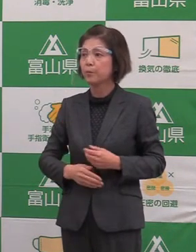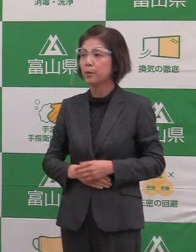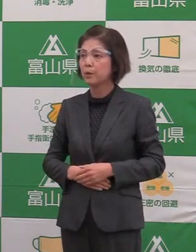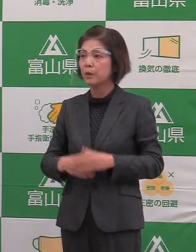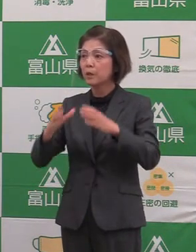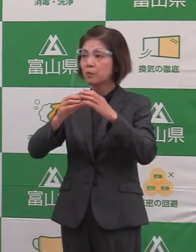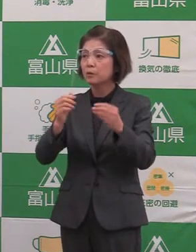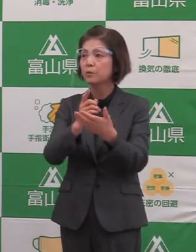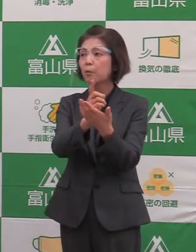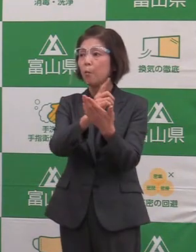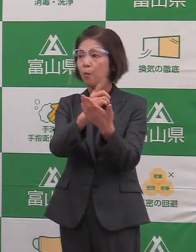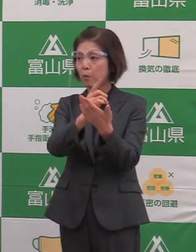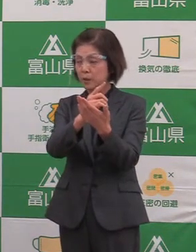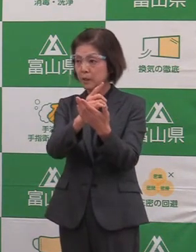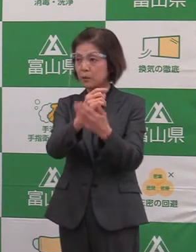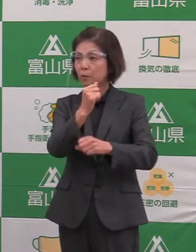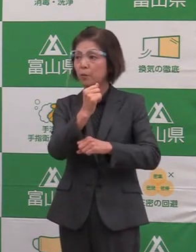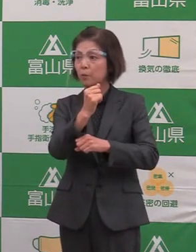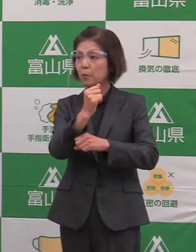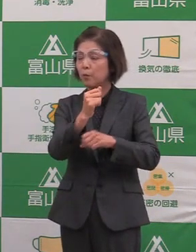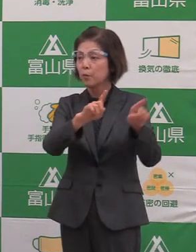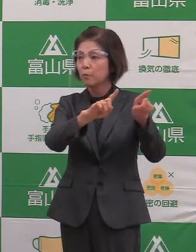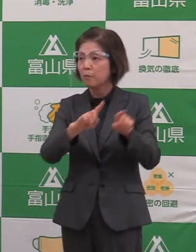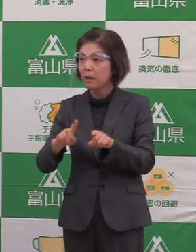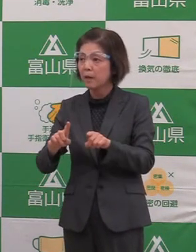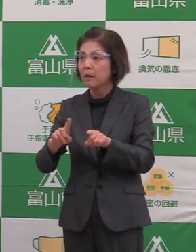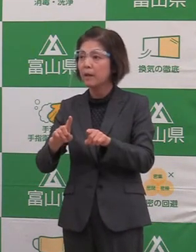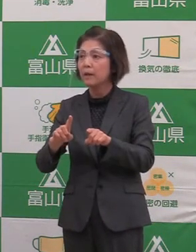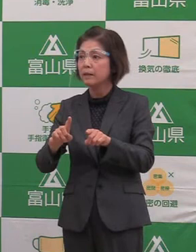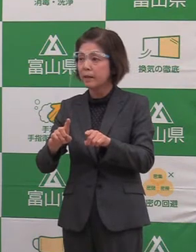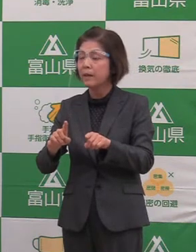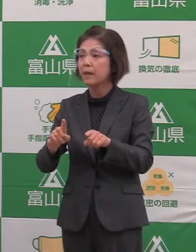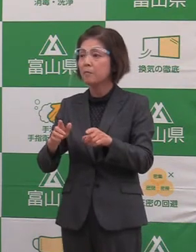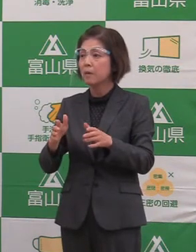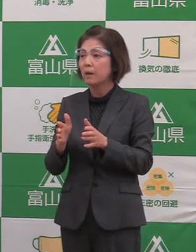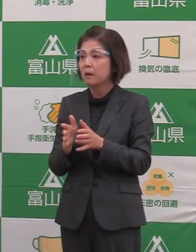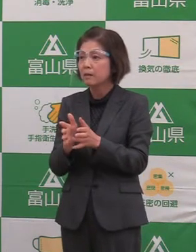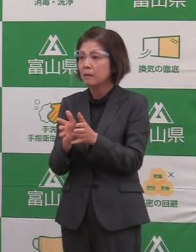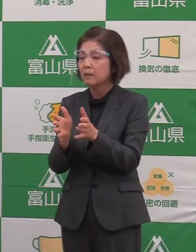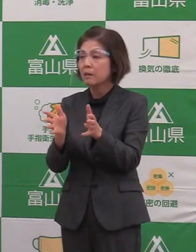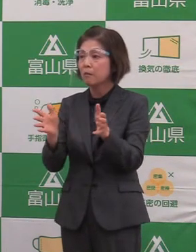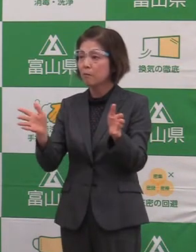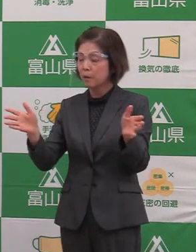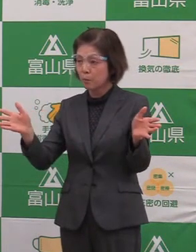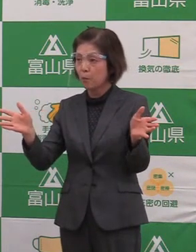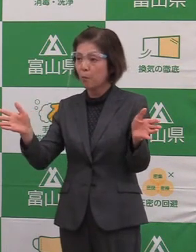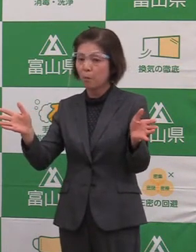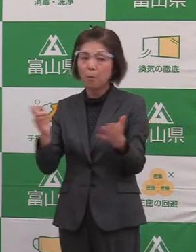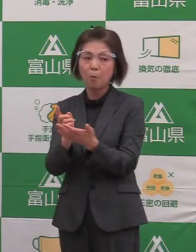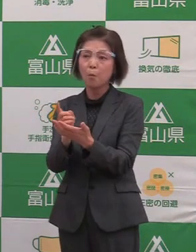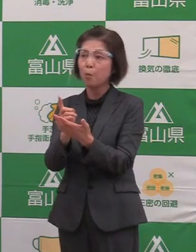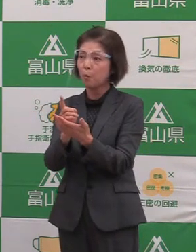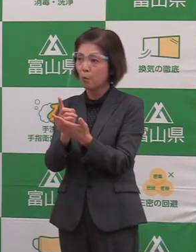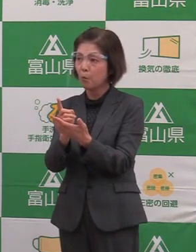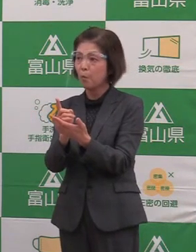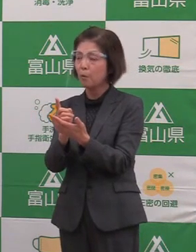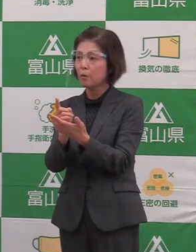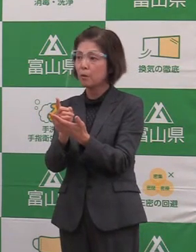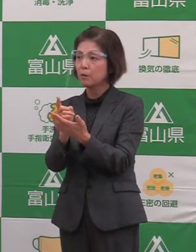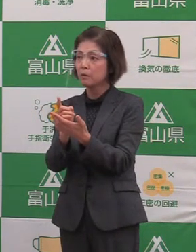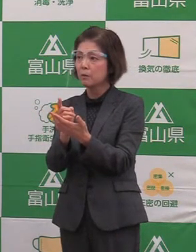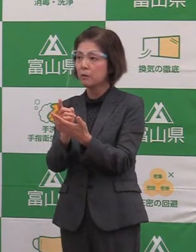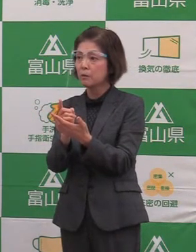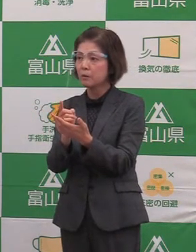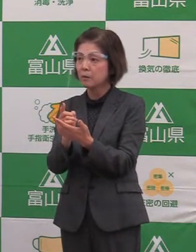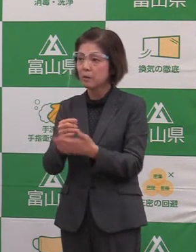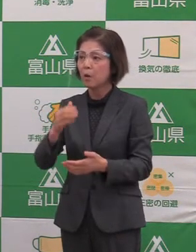国の方針も踏まえてですね、いわゆる緩和の方向に舵を切っていると思うんですけど、一方でここにあります通り、オ